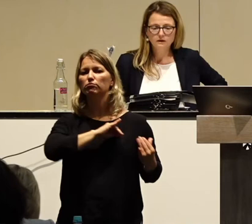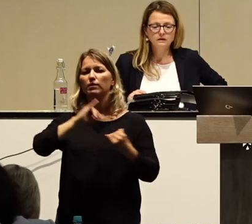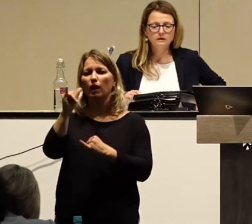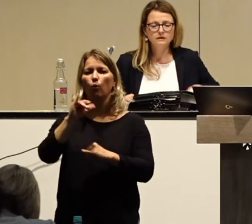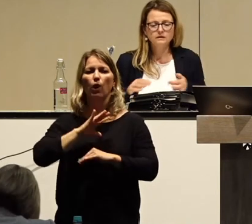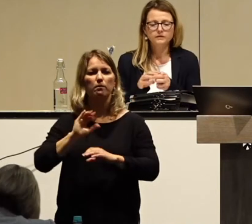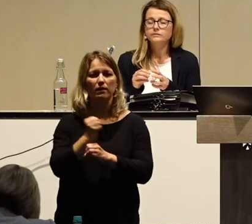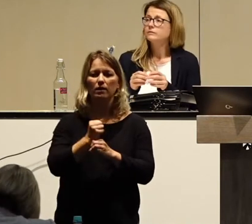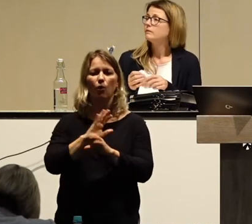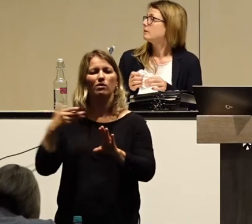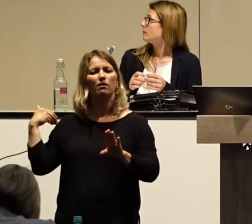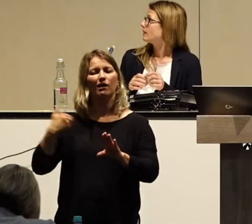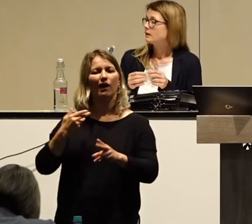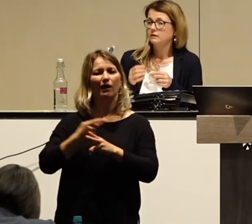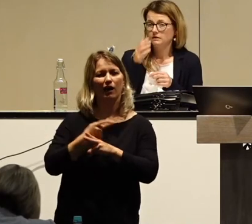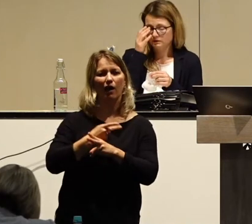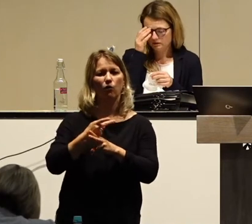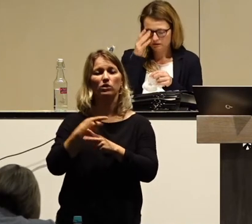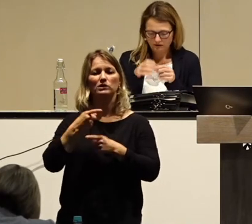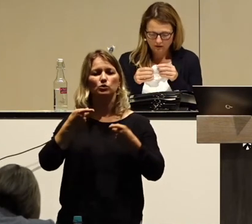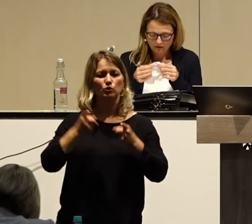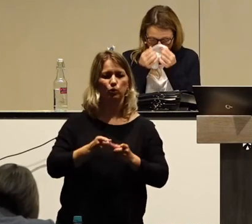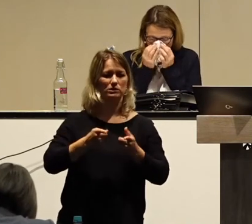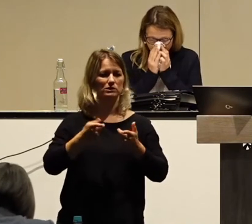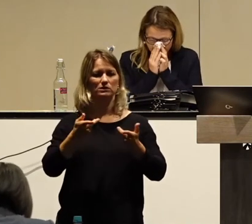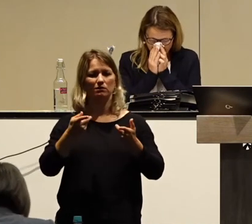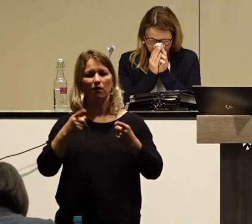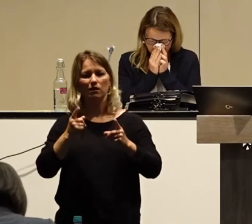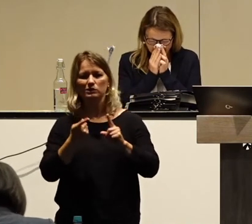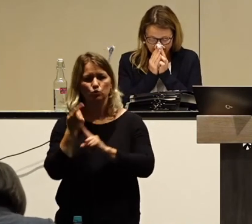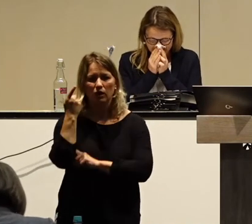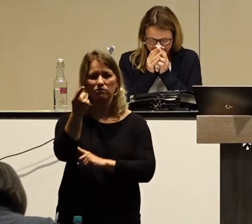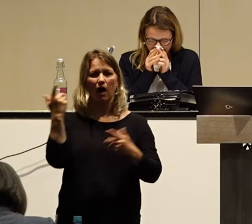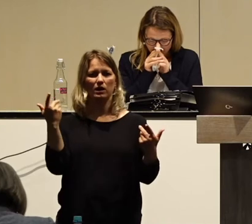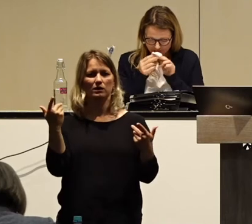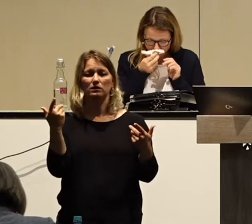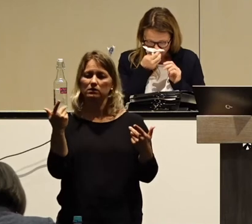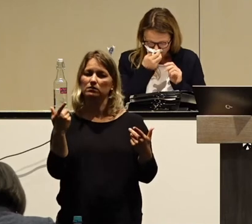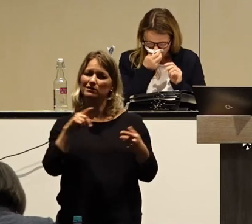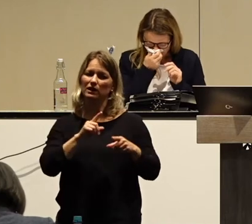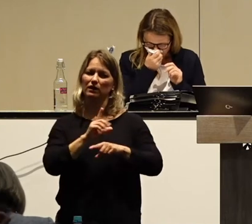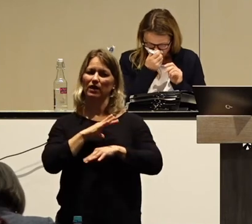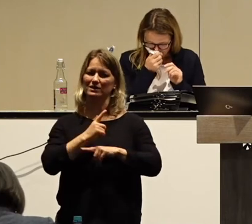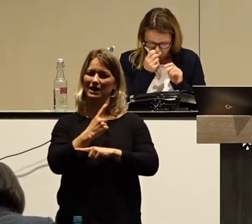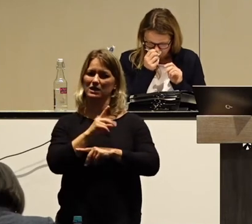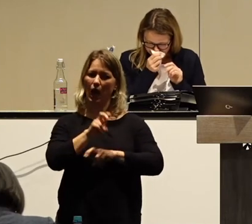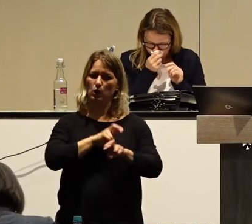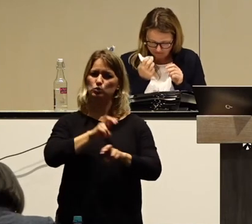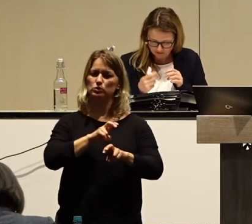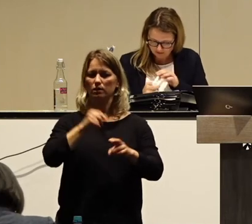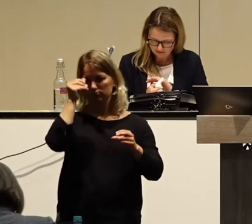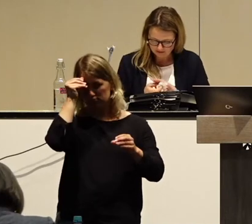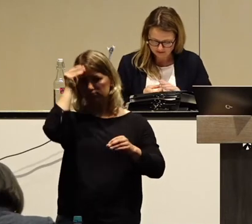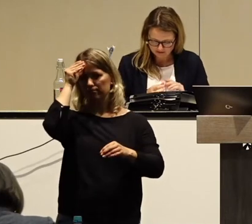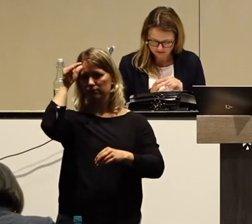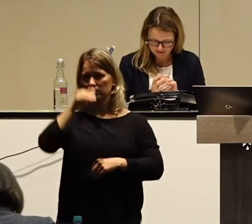so intensiv wie gewohnt in den Urlaub fährt, die Ferien zu nutzen, den Horizont im allerbesten Sinn zu erweitern und dann einfach mit neuer Motivation, mit